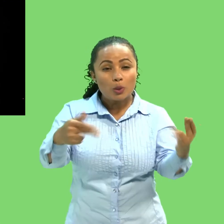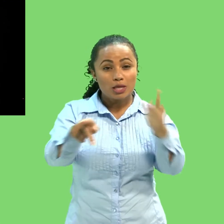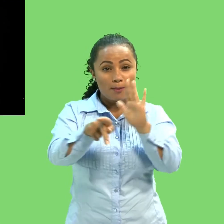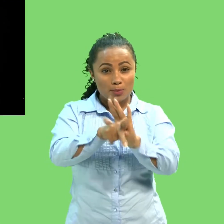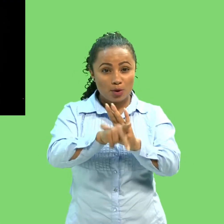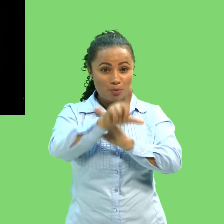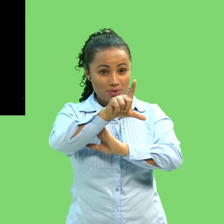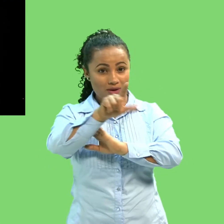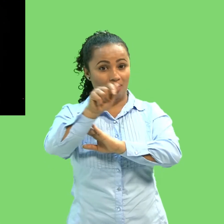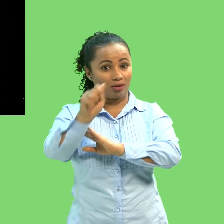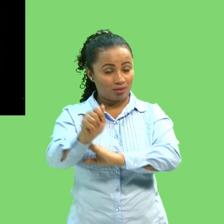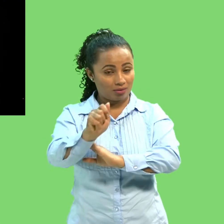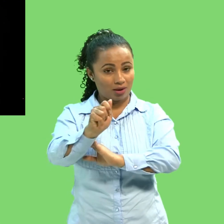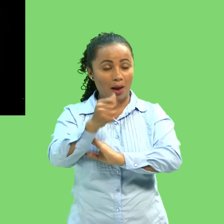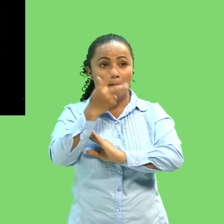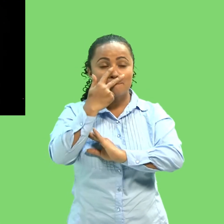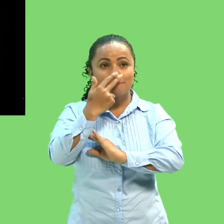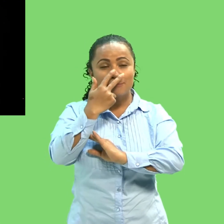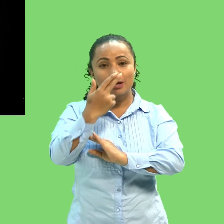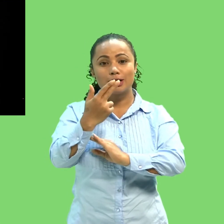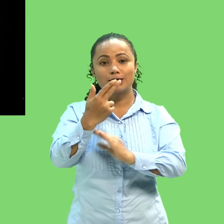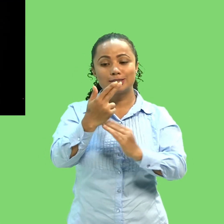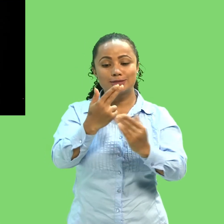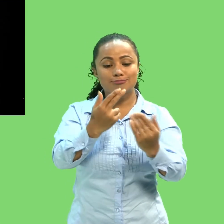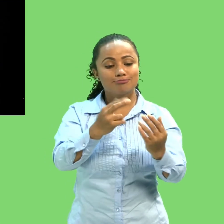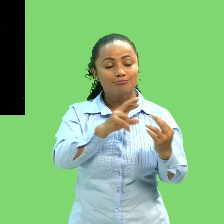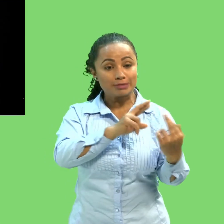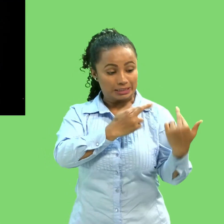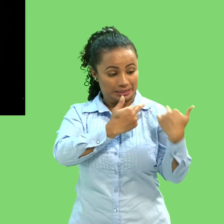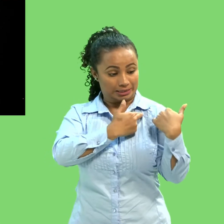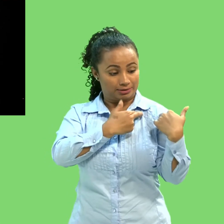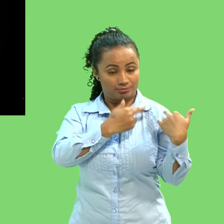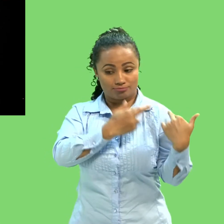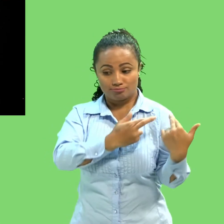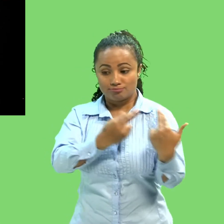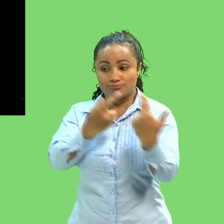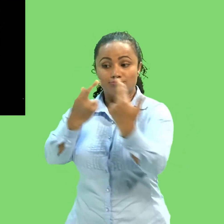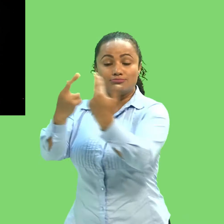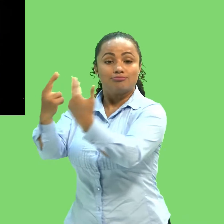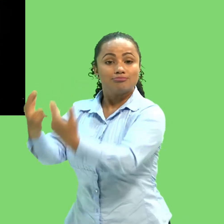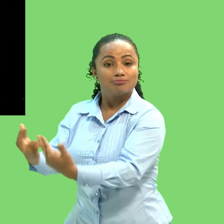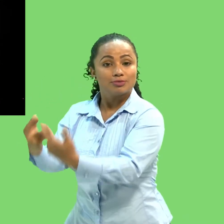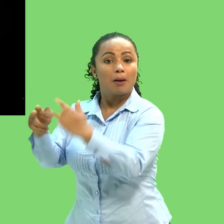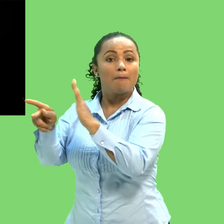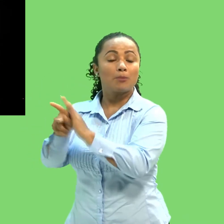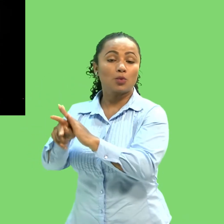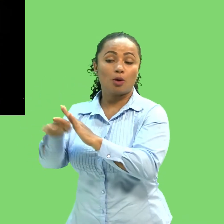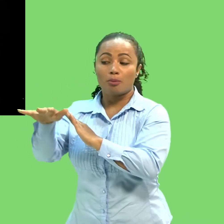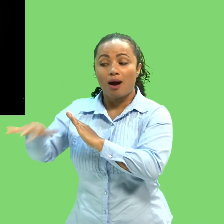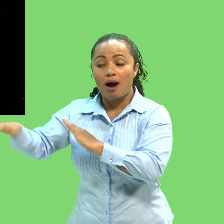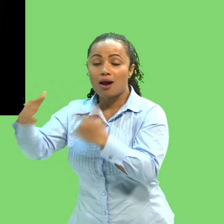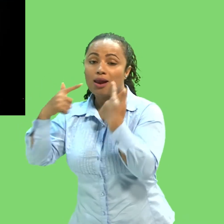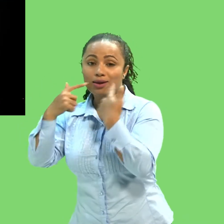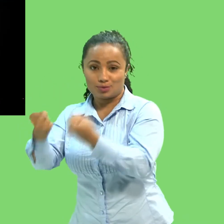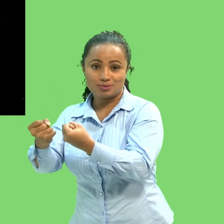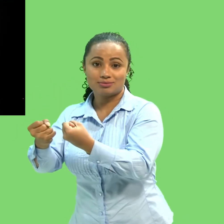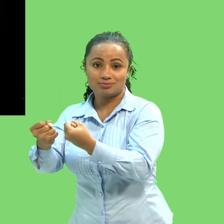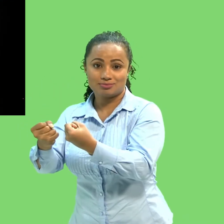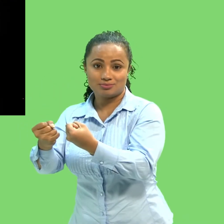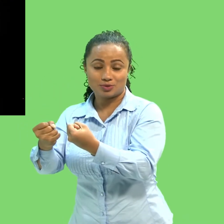passaram naturalmente a ser realizadas por linguistas, o que